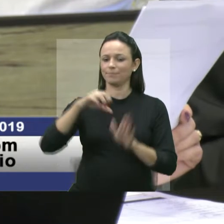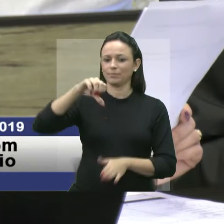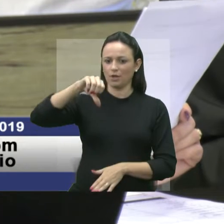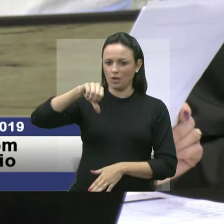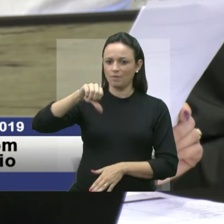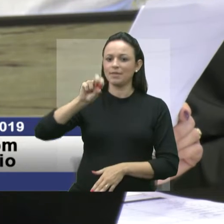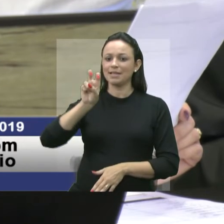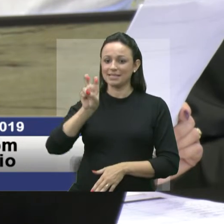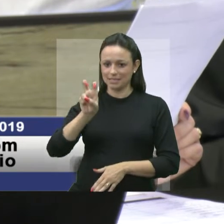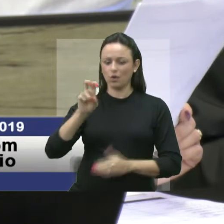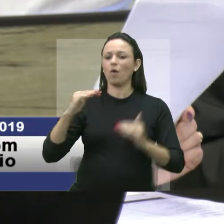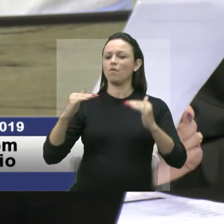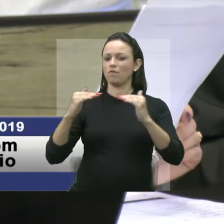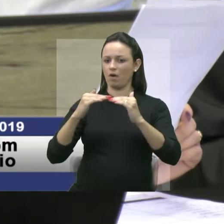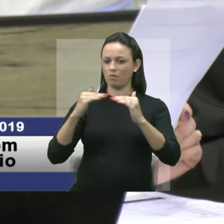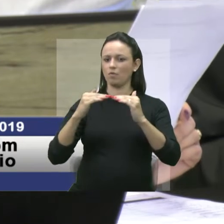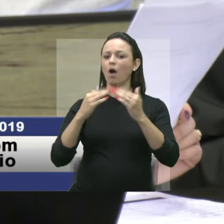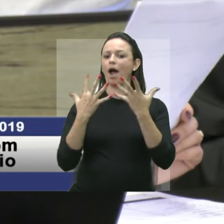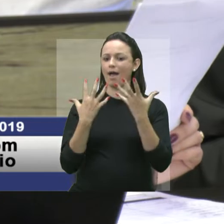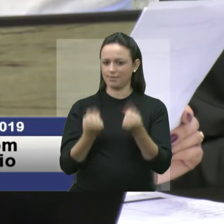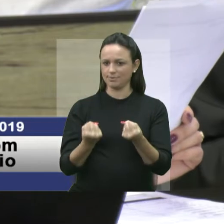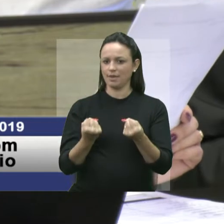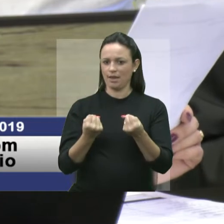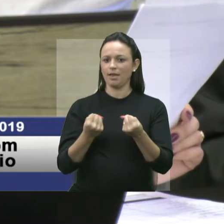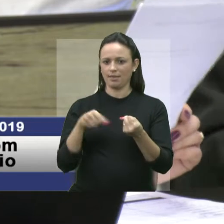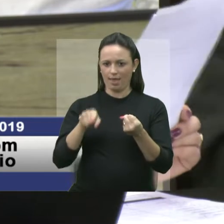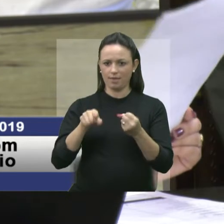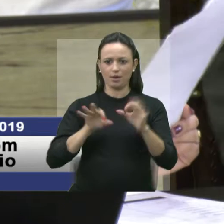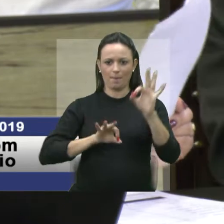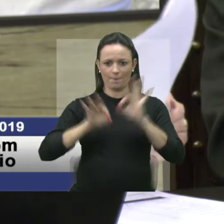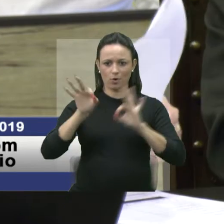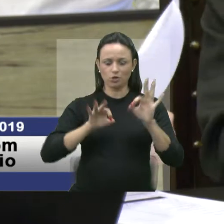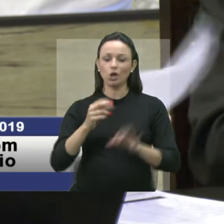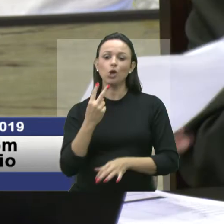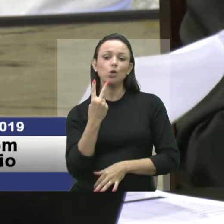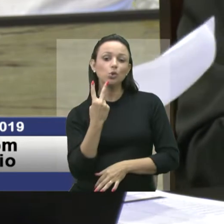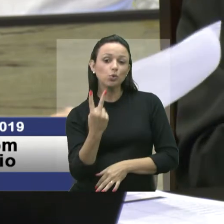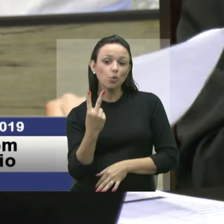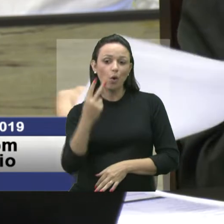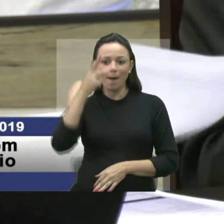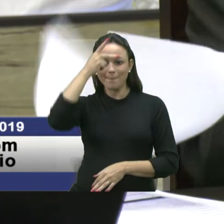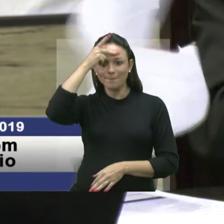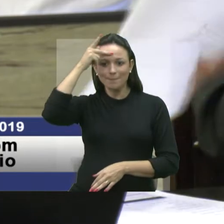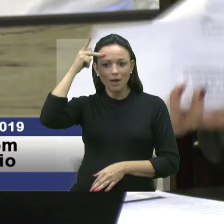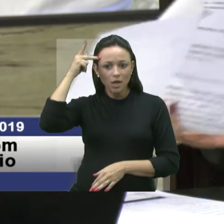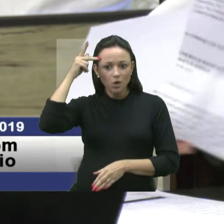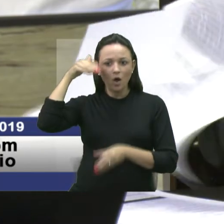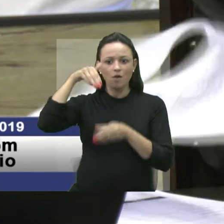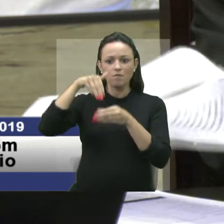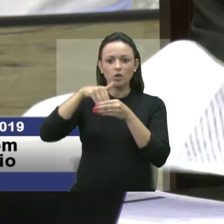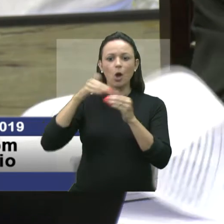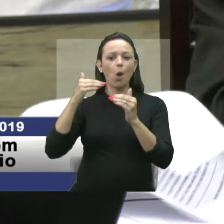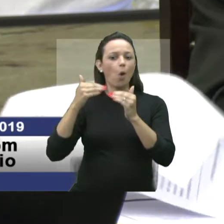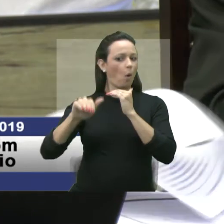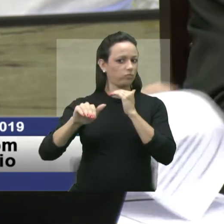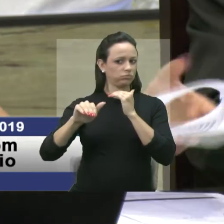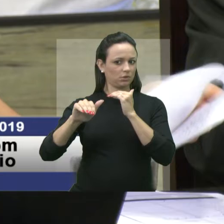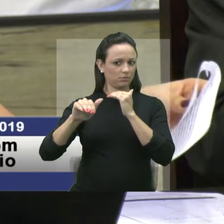votaram favoravelmente ao projeto e somente 2 pessoas votaram contrariamente ao projeto.